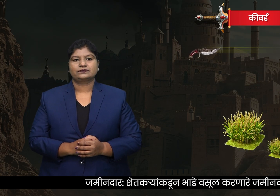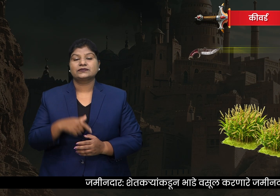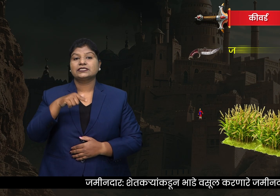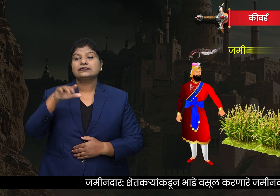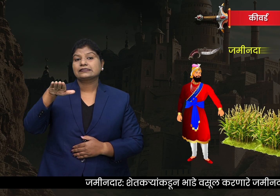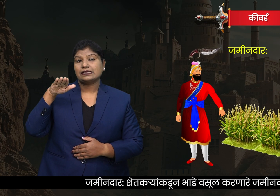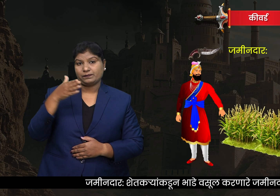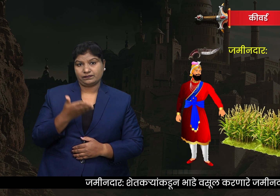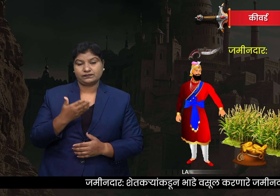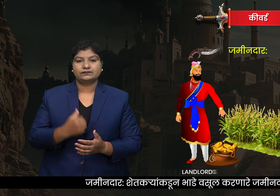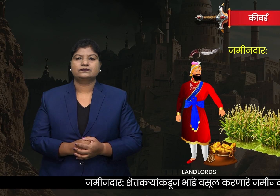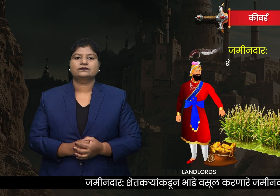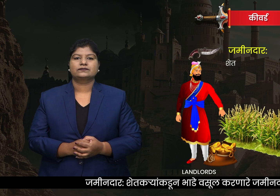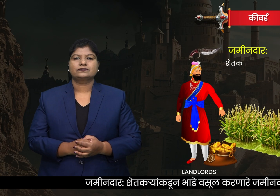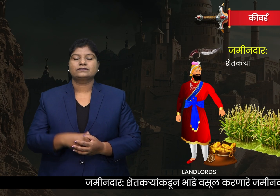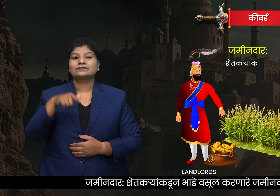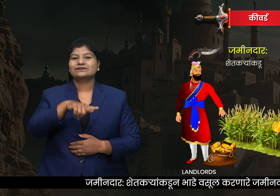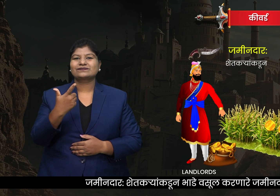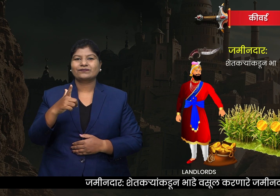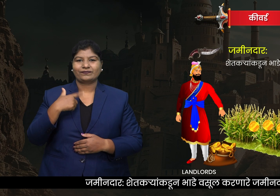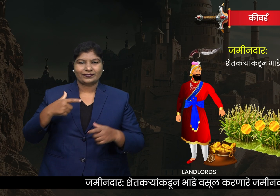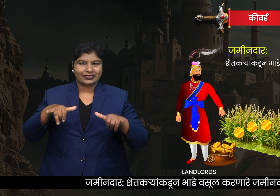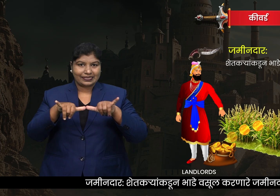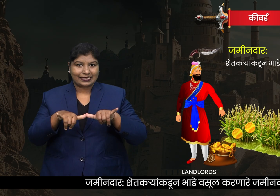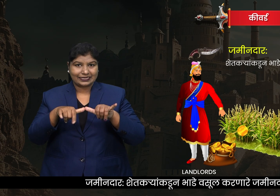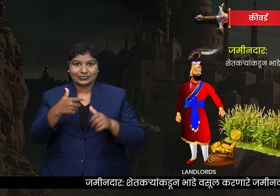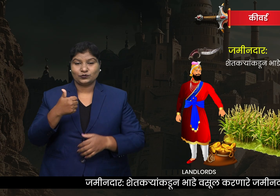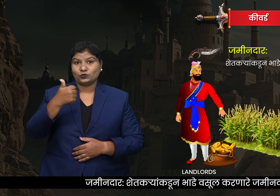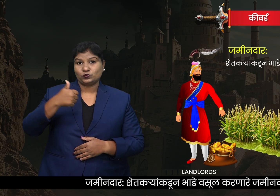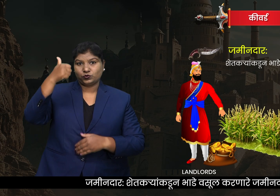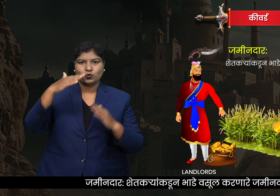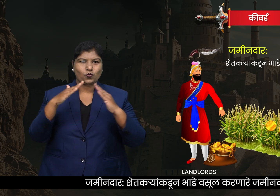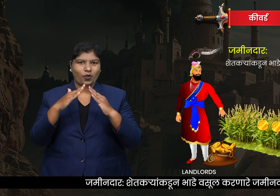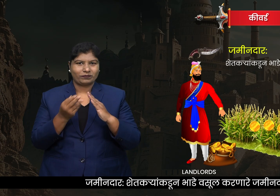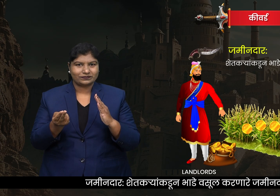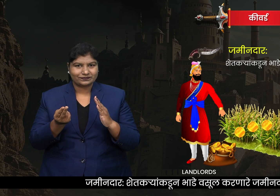जमीनदार. शेतकऱ्यांकडून भाडे वसूल करणारे जमीनदार.